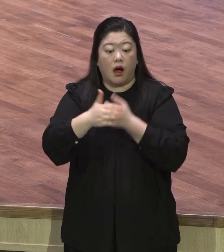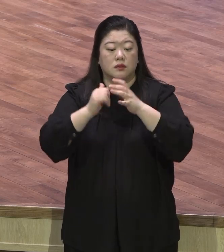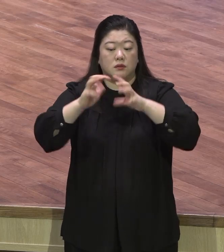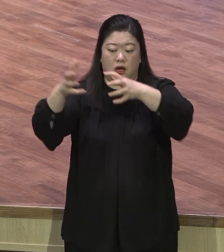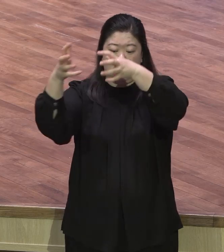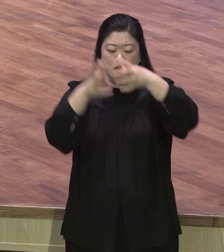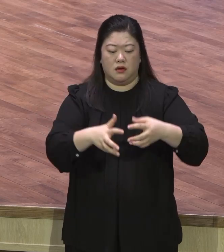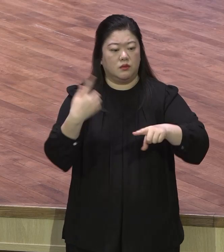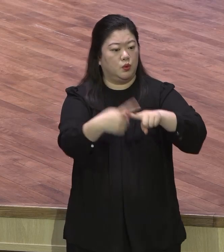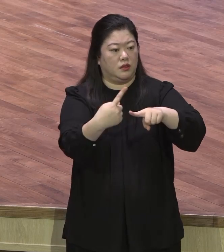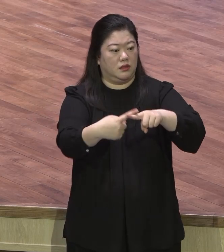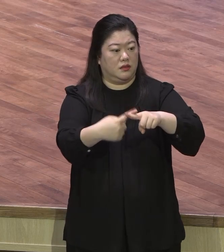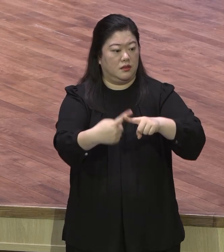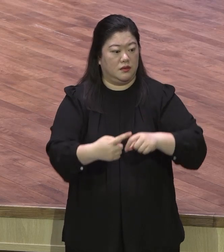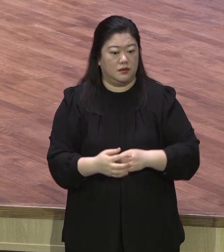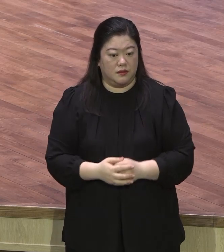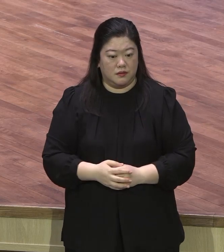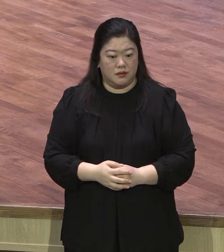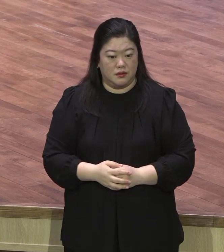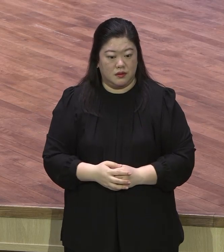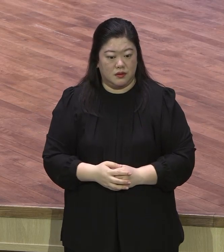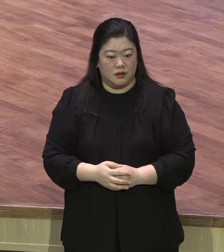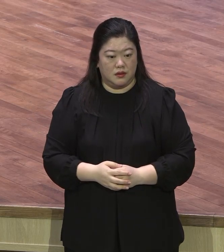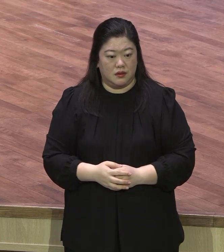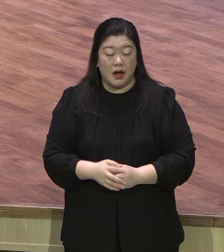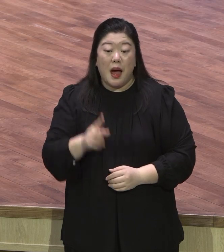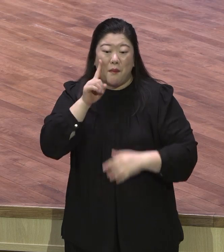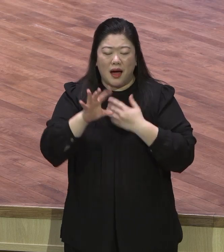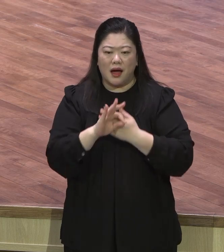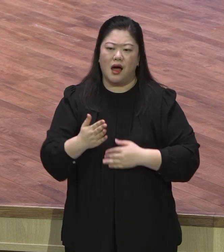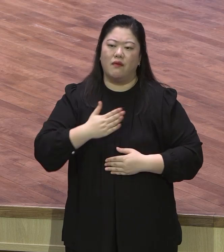있어도 예수님이 통치하지 않으면 그건 지옥이에요.